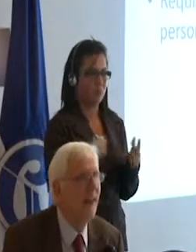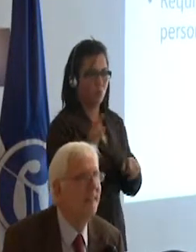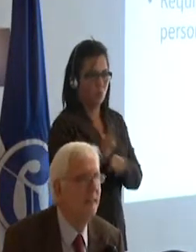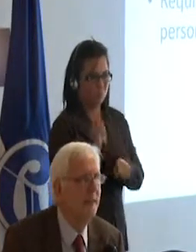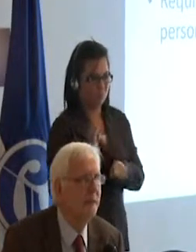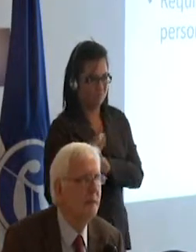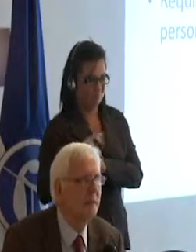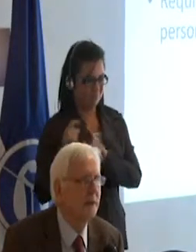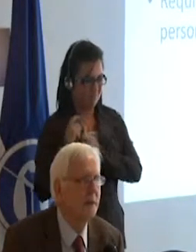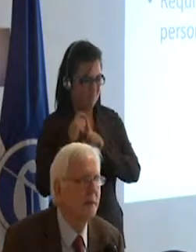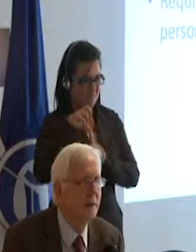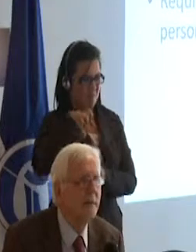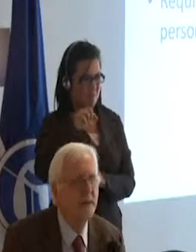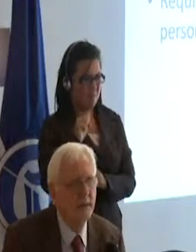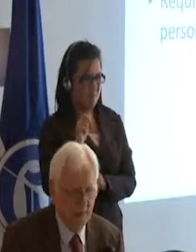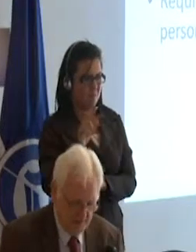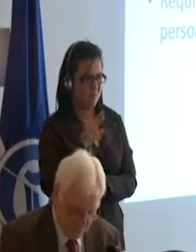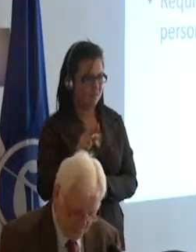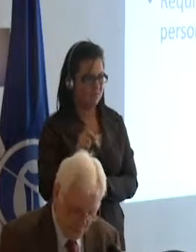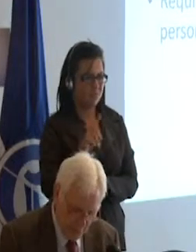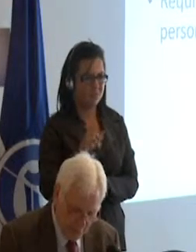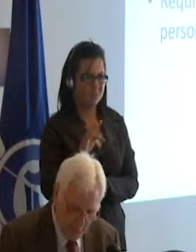Pastre, que hubo en efecto